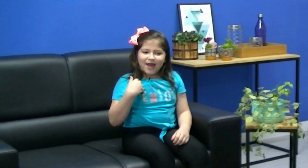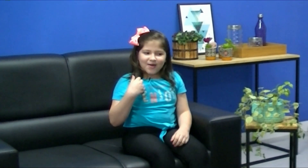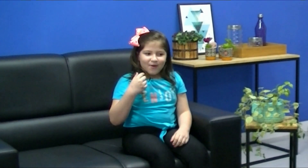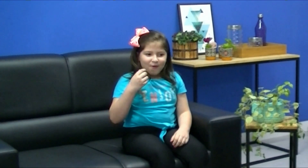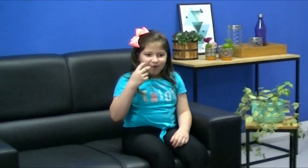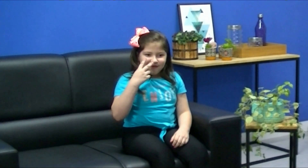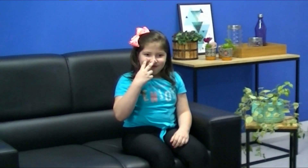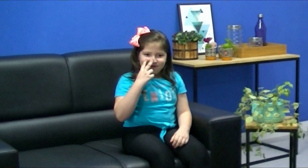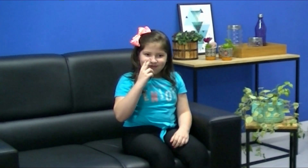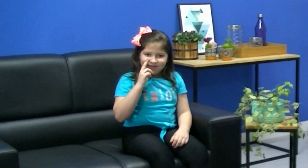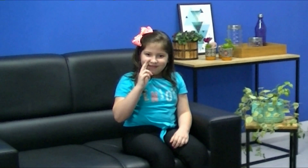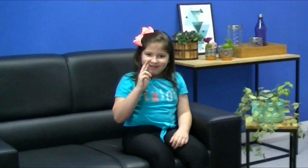Aí eu vi,